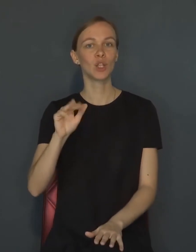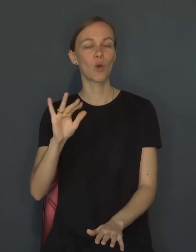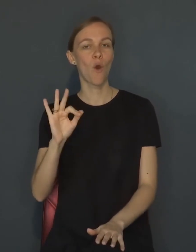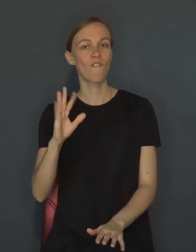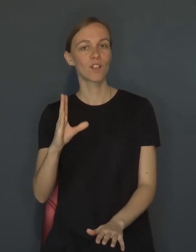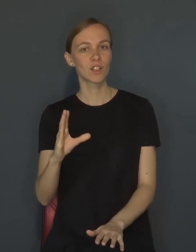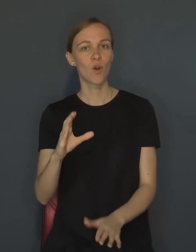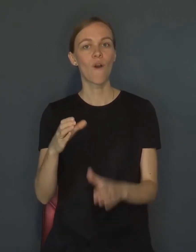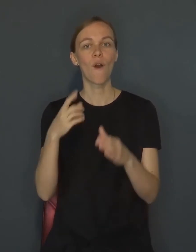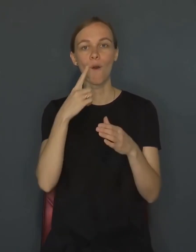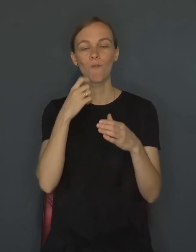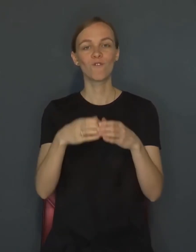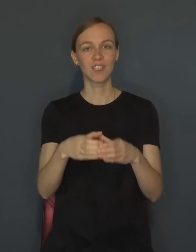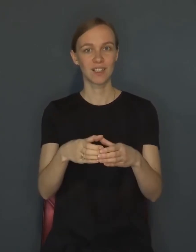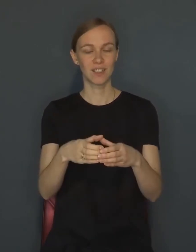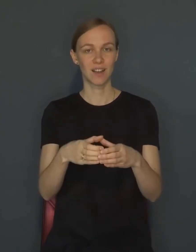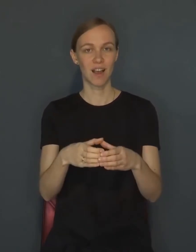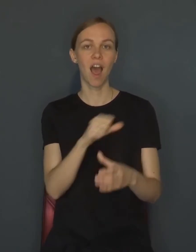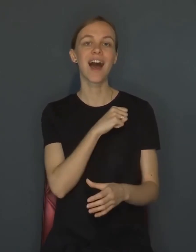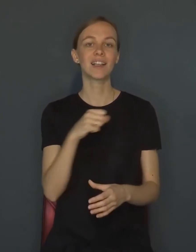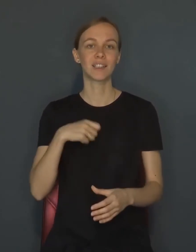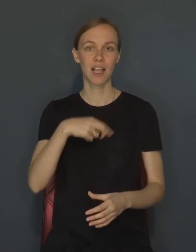а сам князь потрапив у полон.